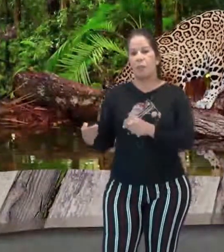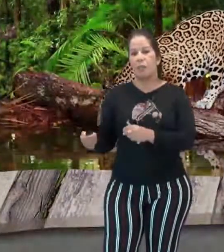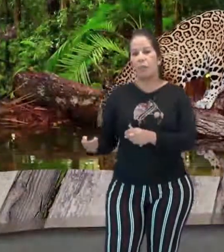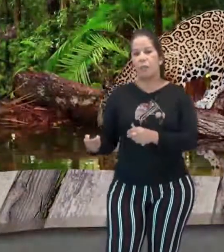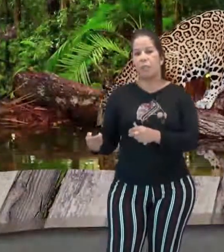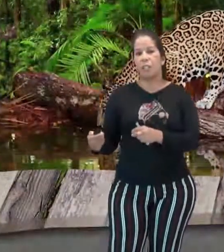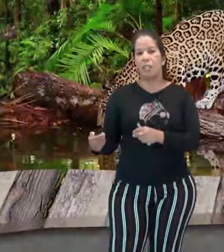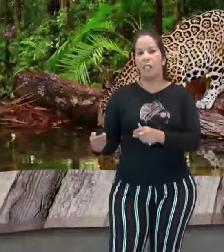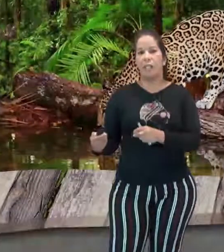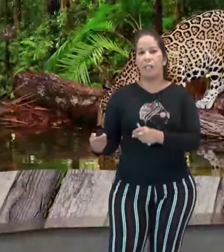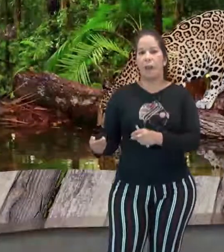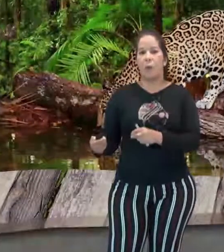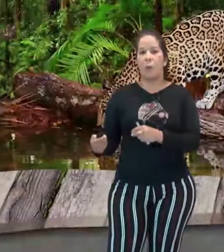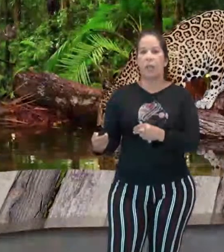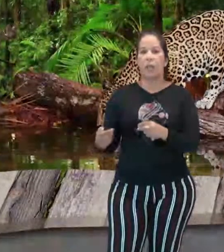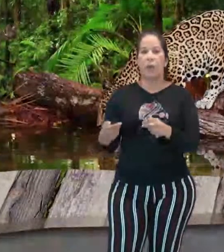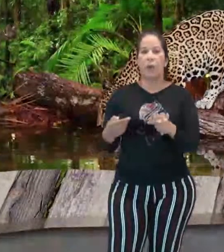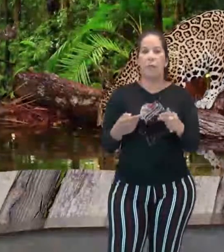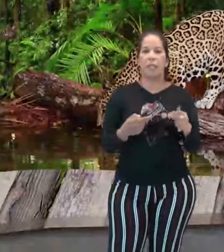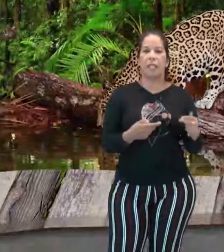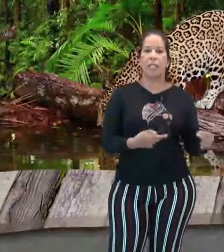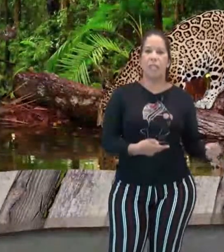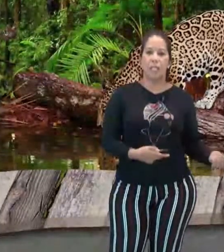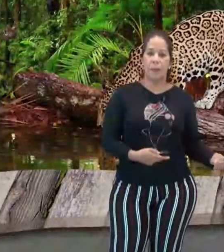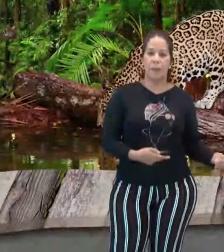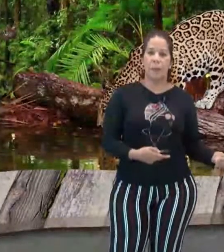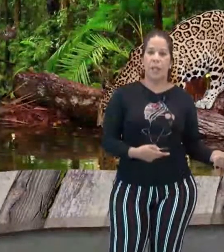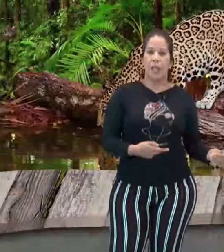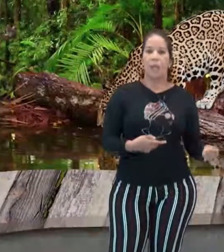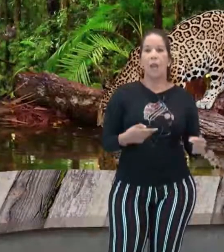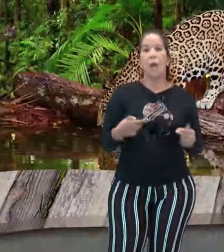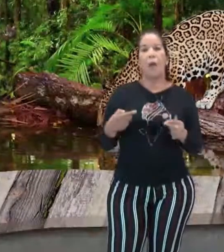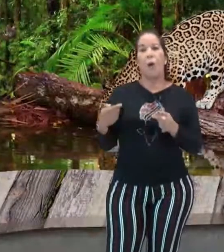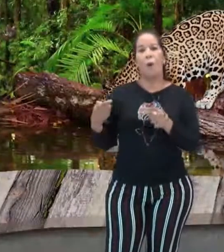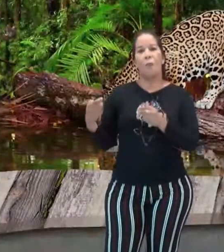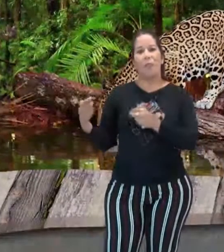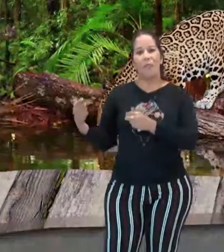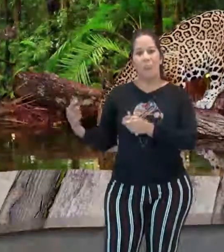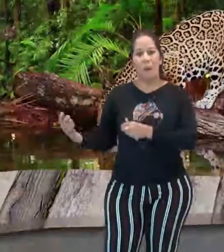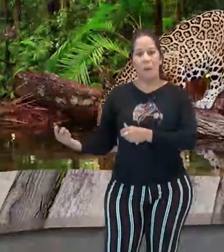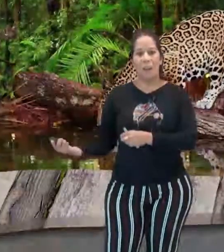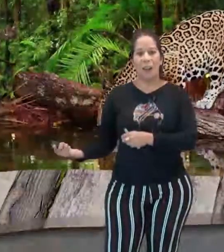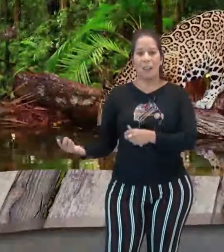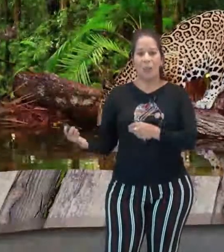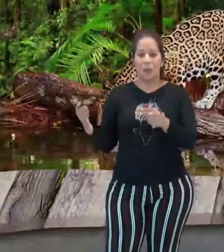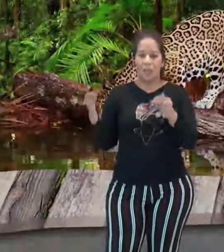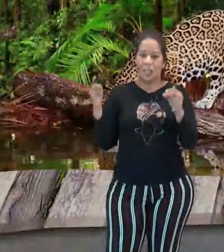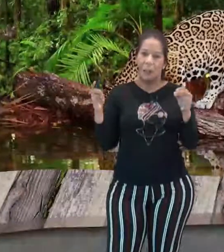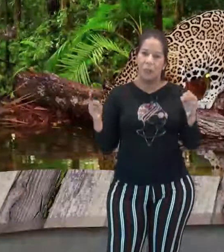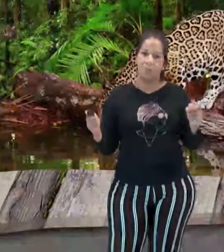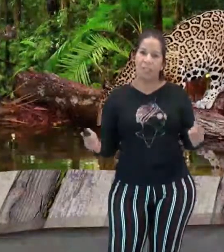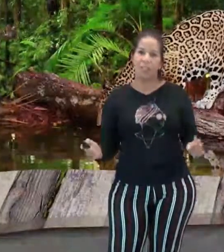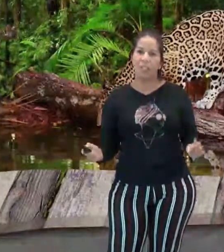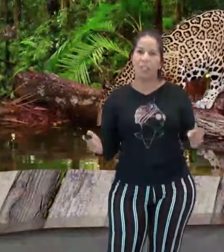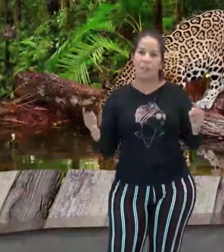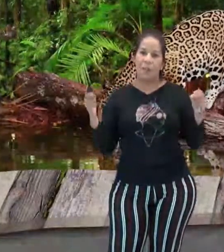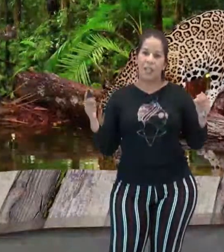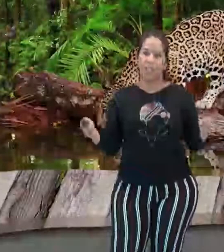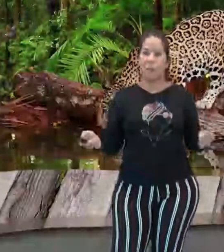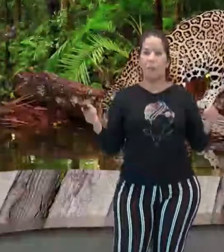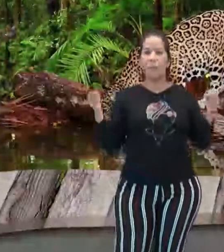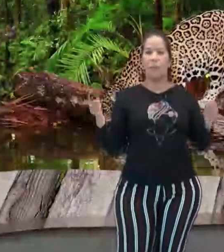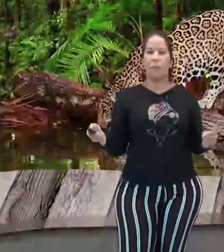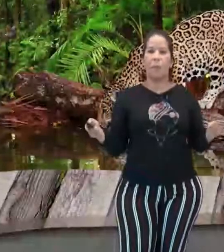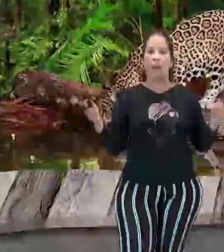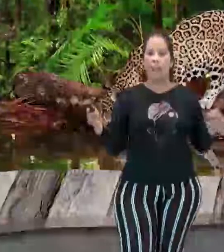para esse período de transição. Ele não é mais criança, não é homem formado, então ele está no período de transição, que é